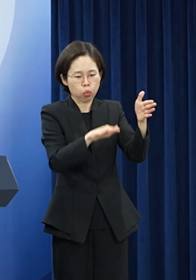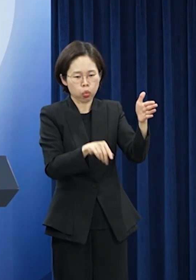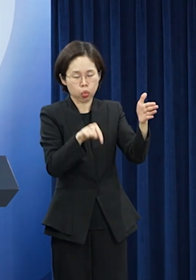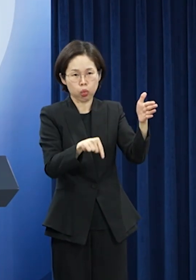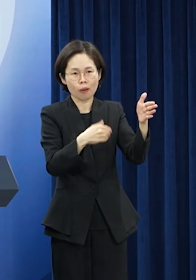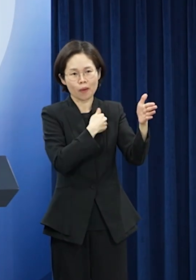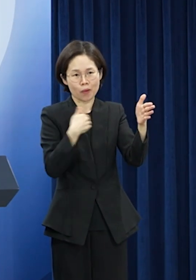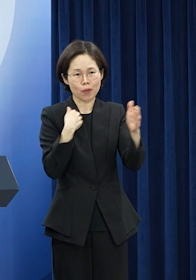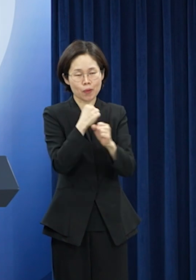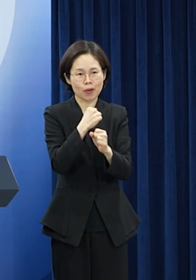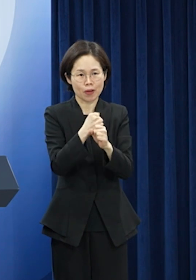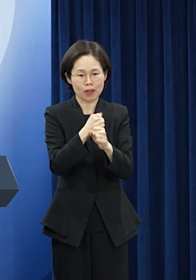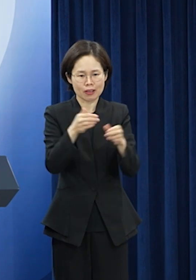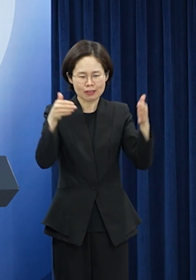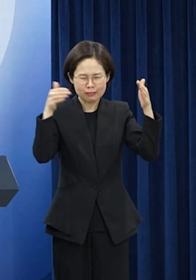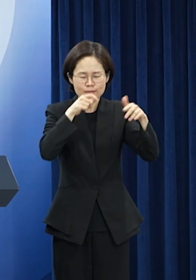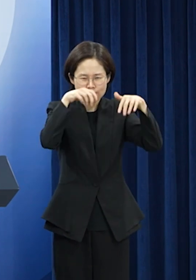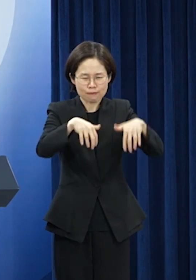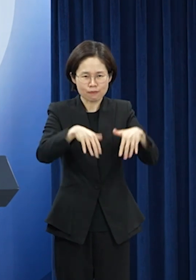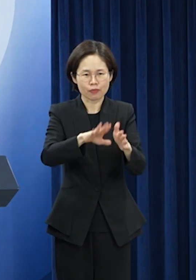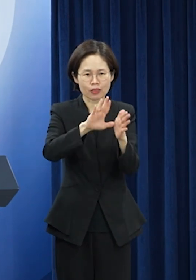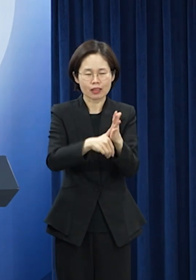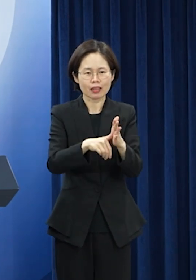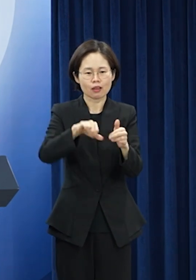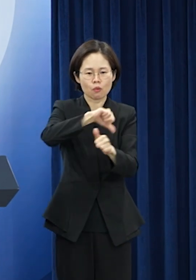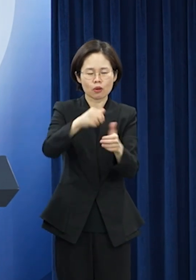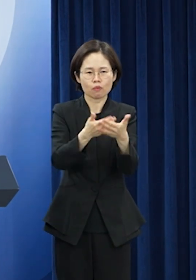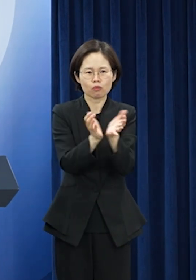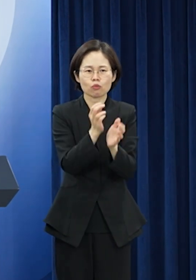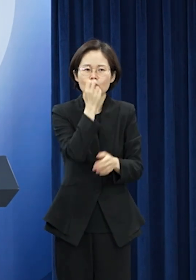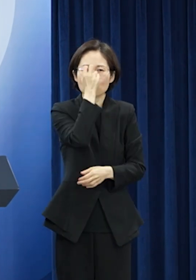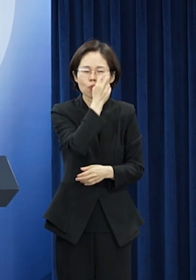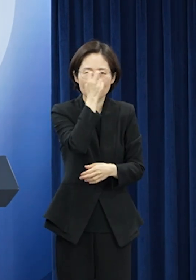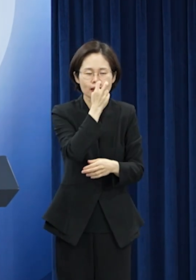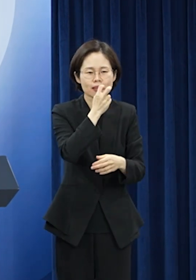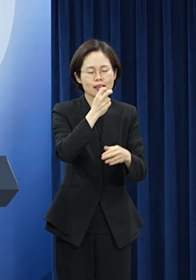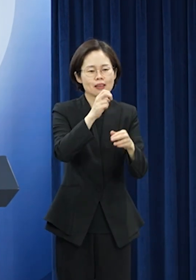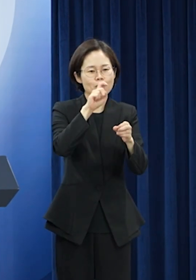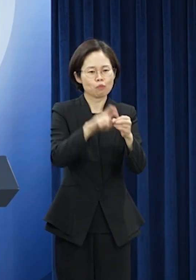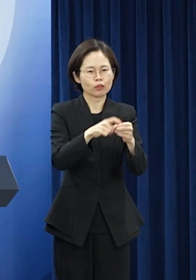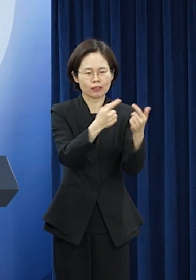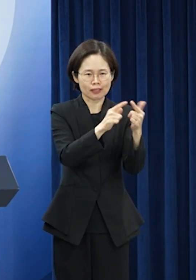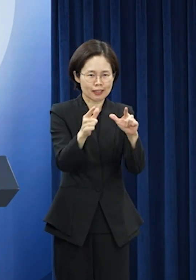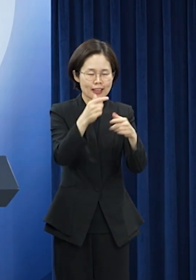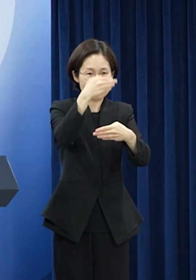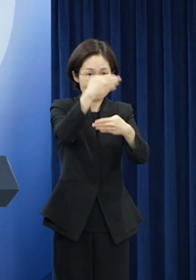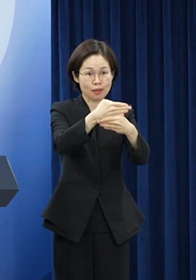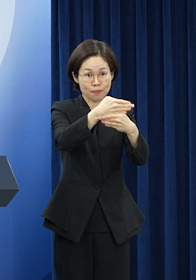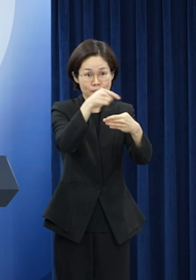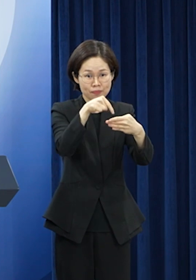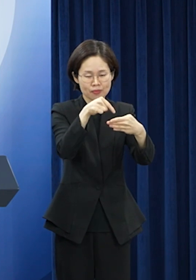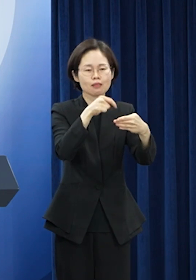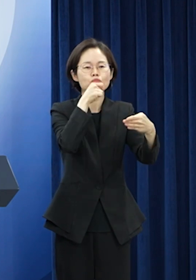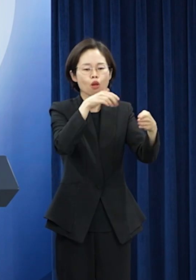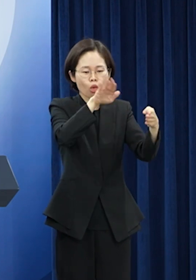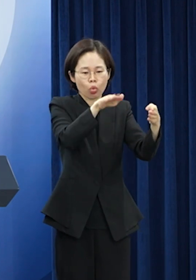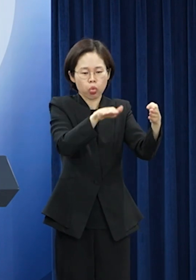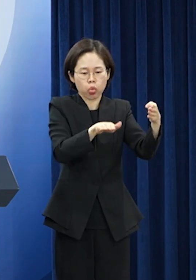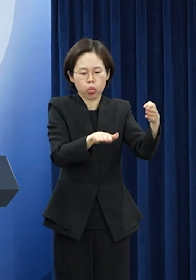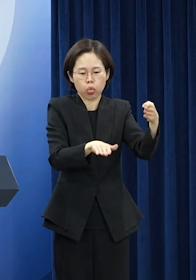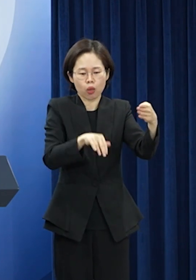환경부가 관리하는 20개 다목적 댐에 최대한 물을 담아둘 수 있도록 홍수기 전까지 집중